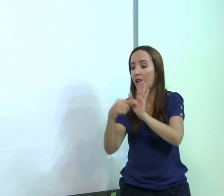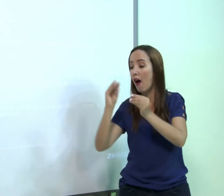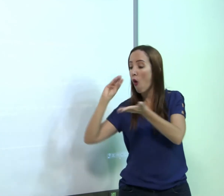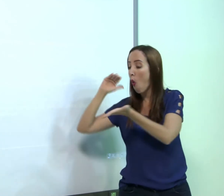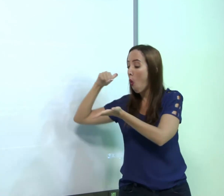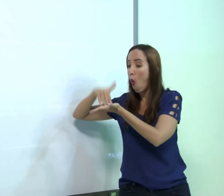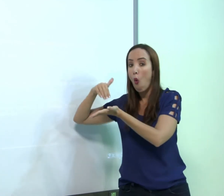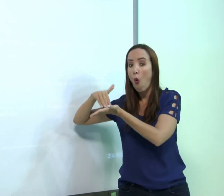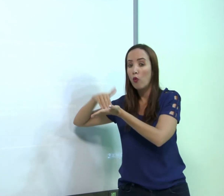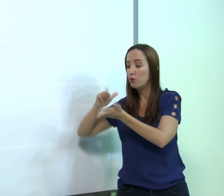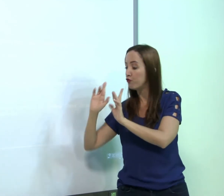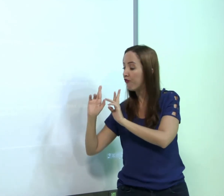referência.